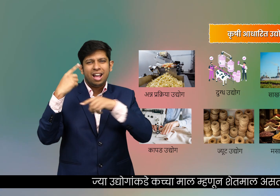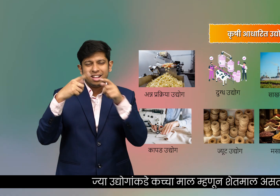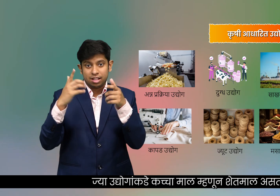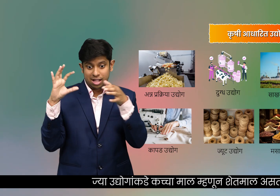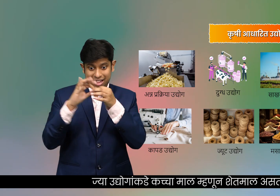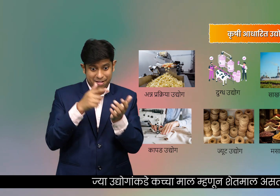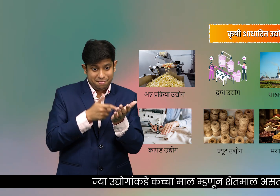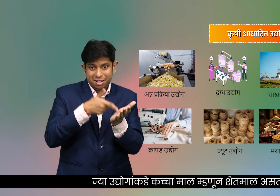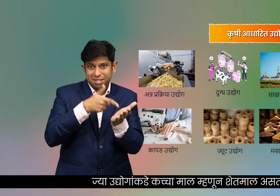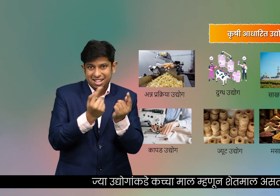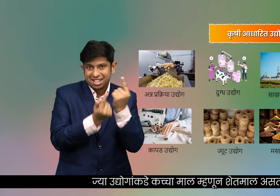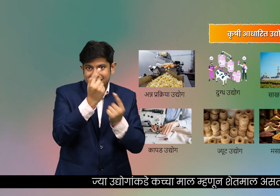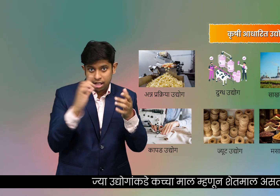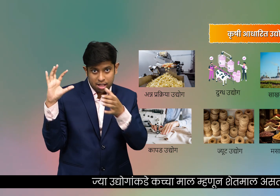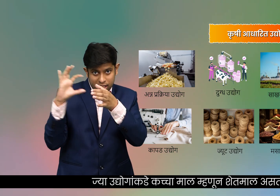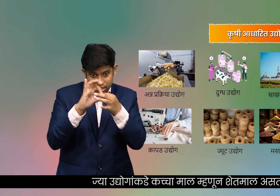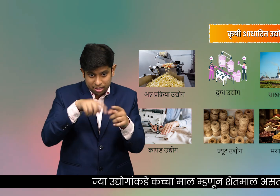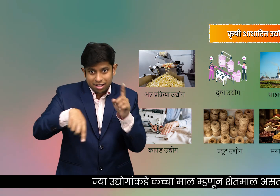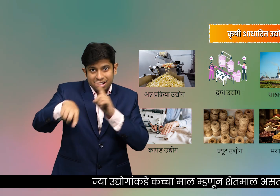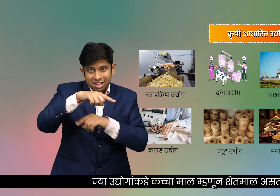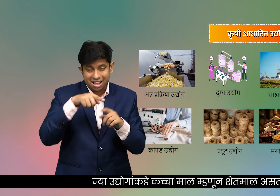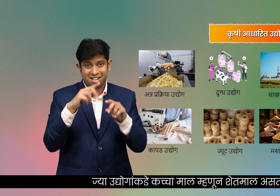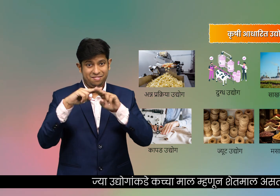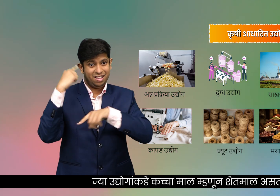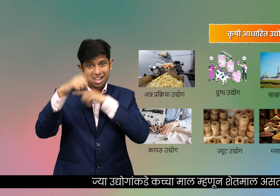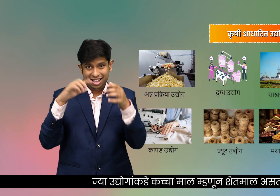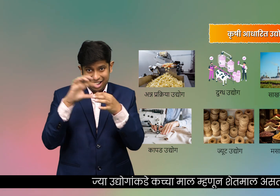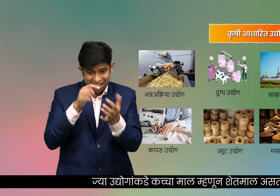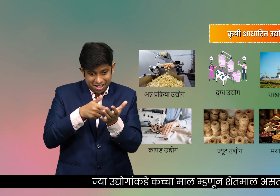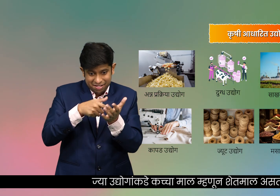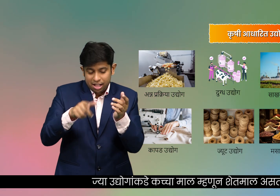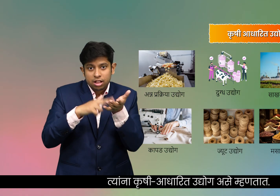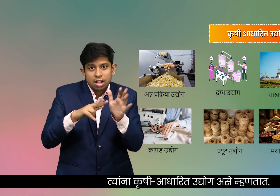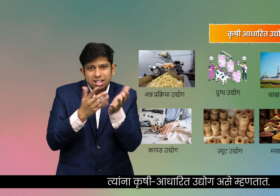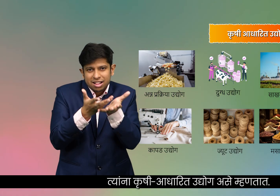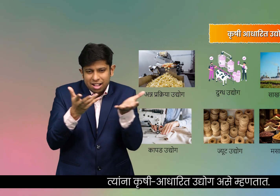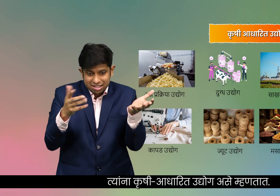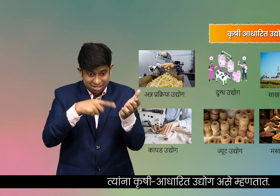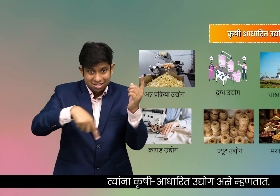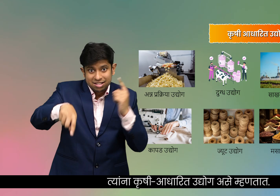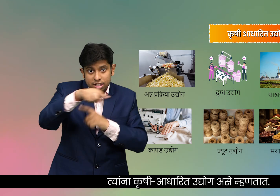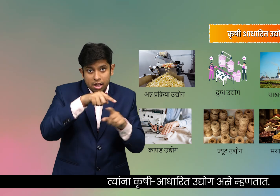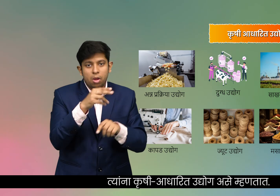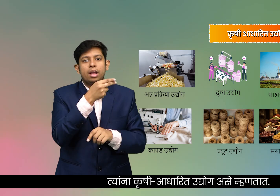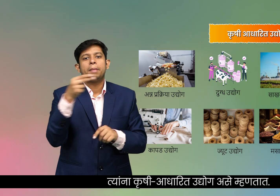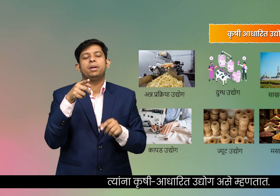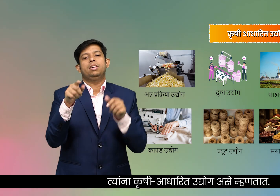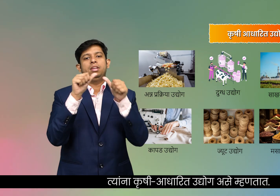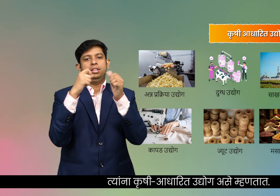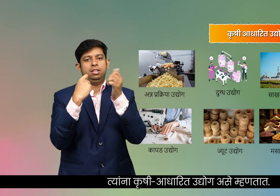ज्या उद्योगांकडे कच्चा माल म्हणून शेतमाल असतो आणि त्यांनी कृषी आधारित उद्योग असे